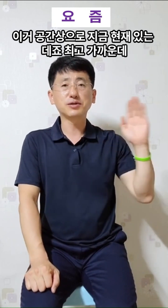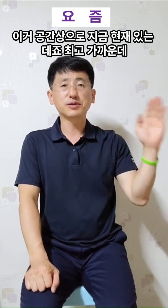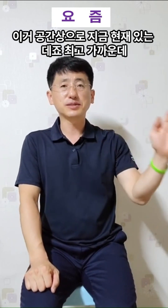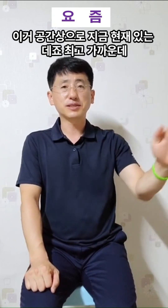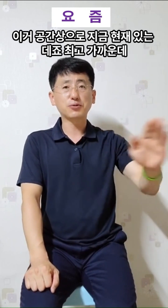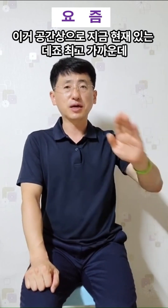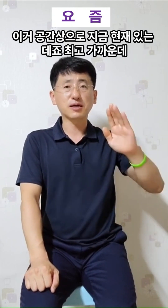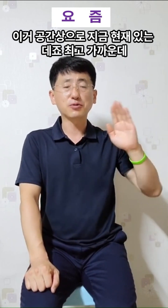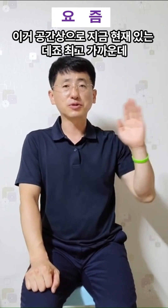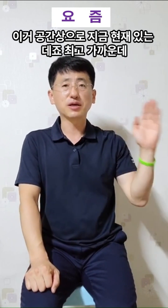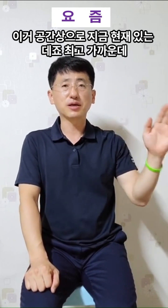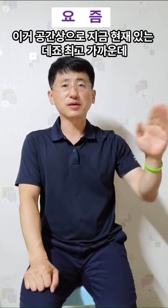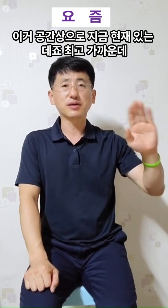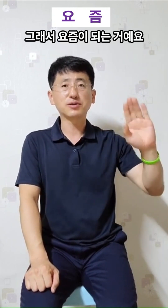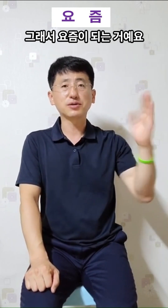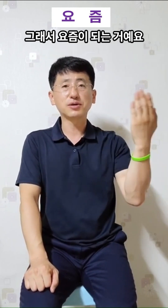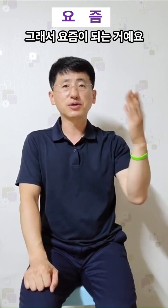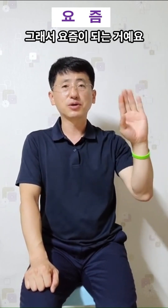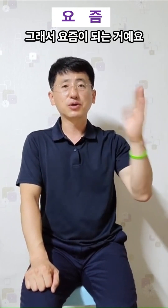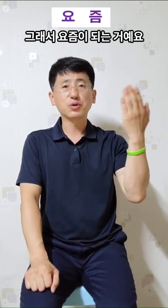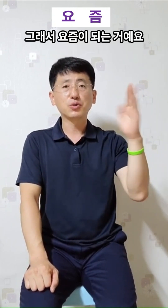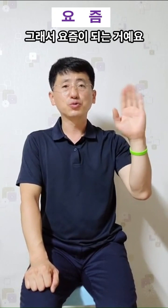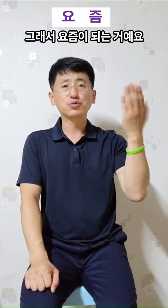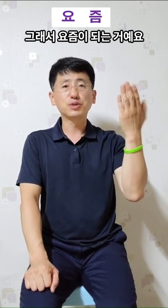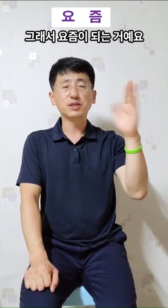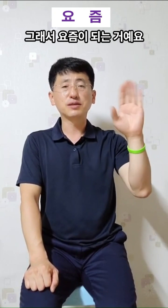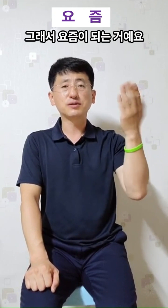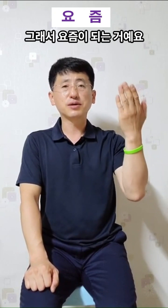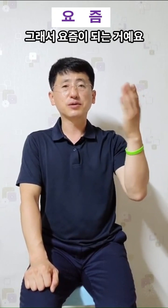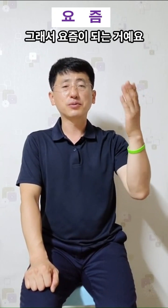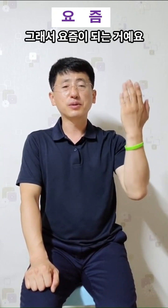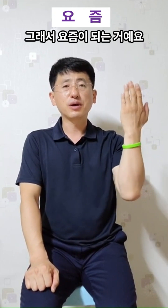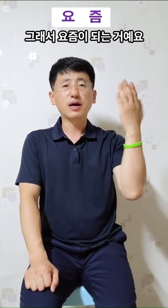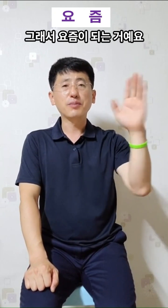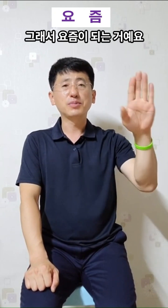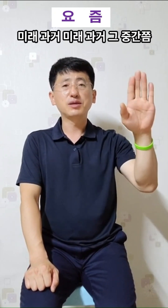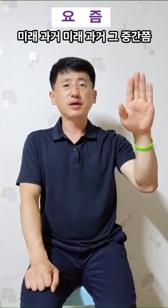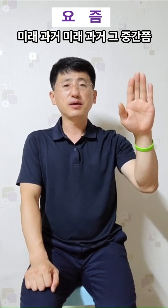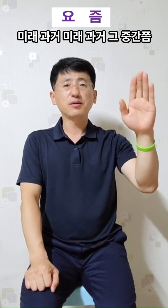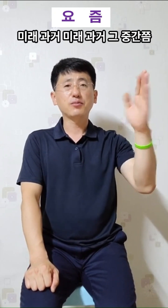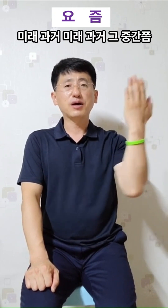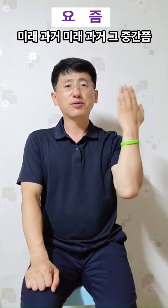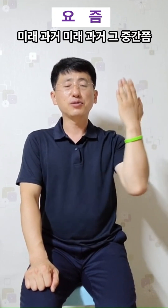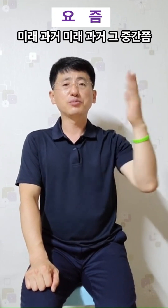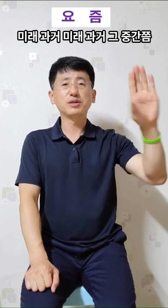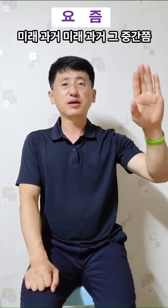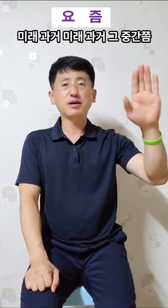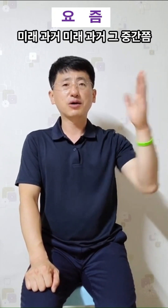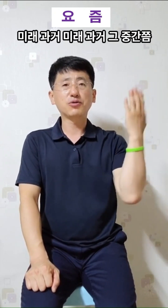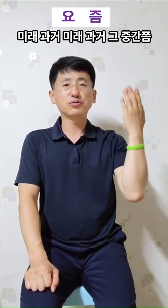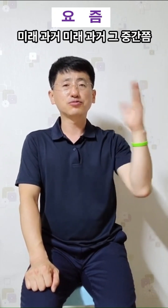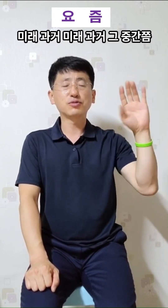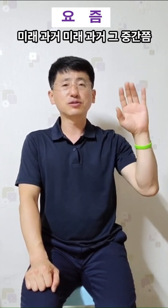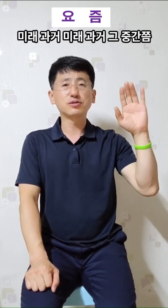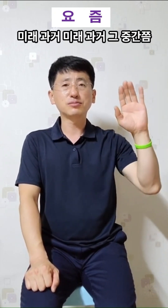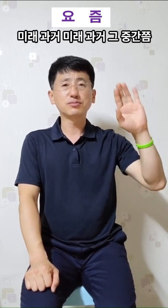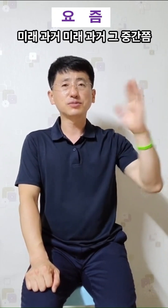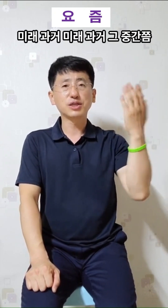데죠. 최고 가까운데. 그래서 요즘이 되는 거예요. 미래, 과거, 그 중간쯤